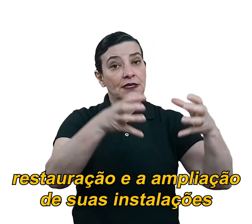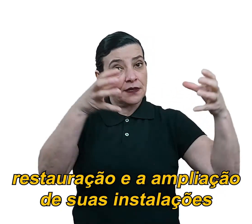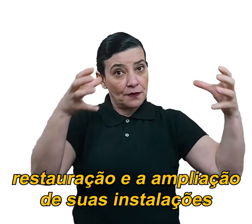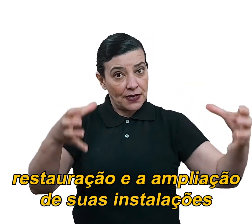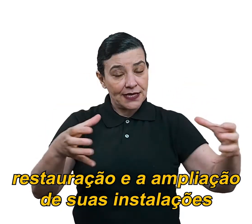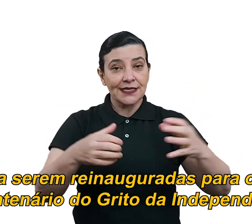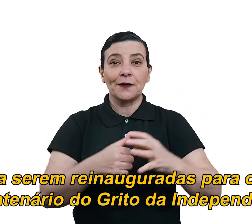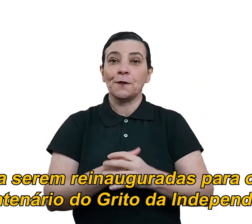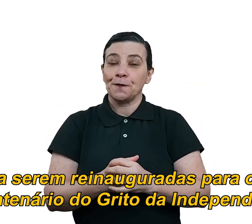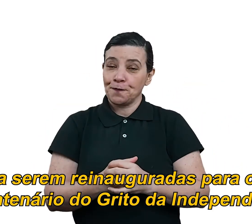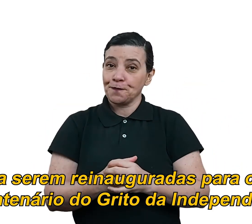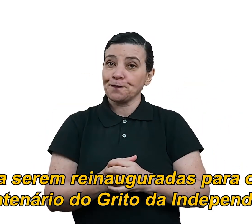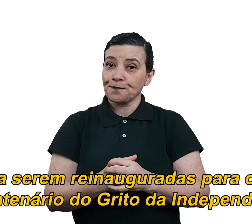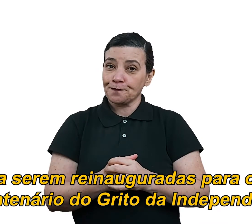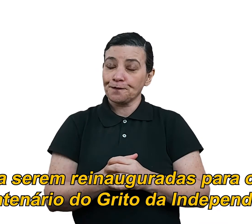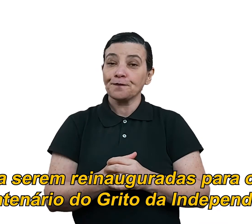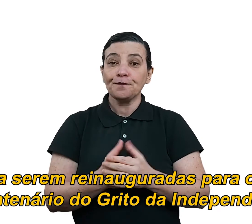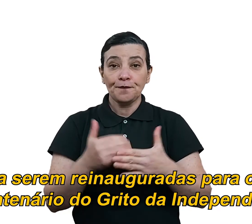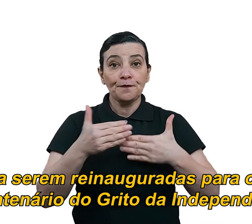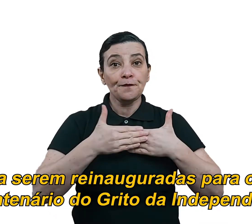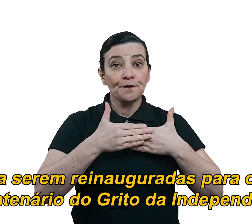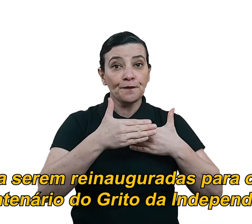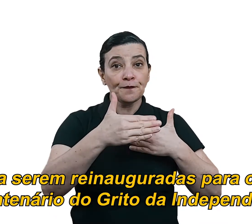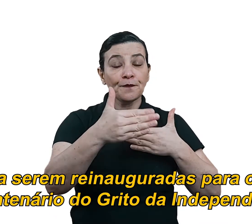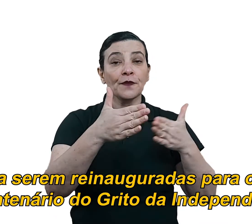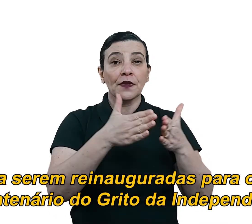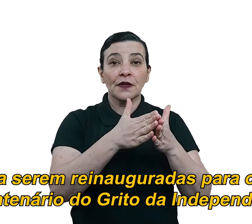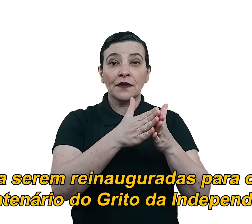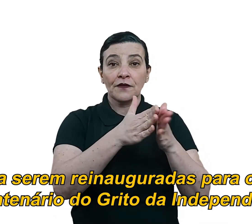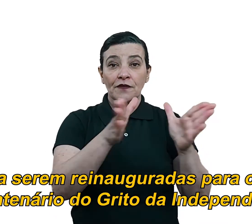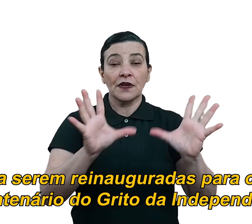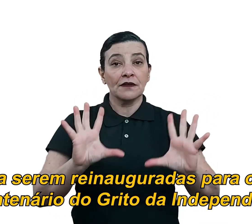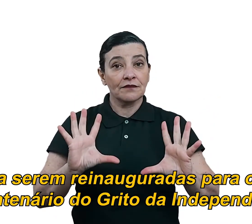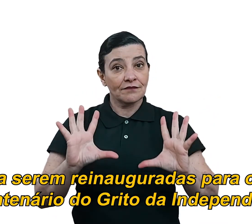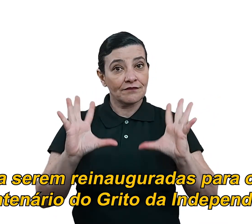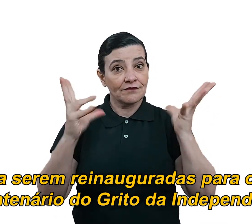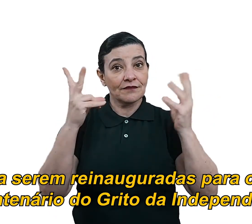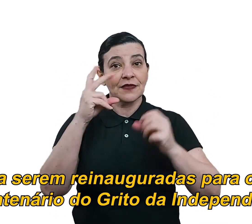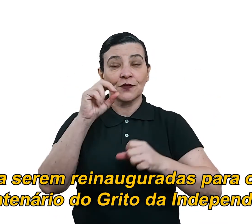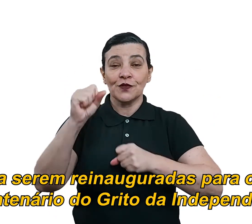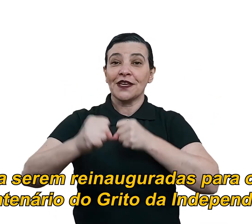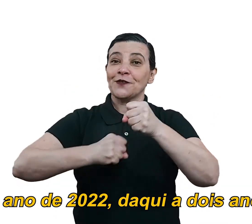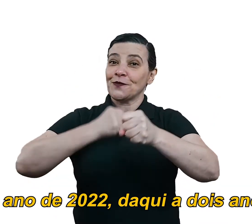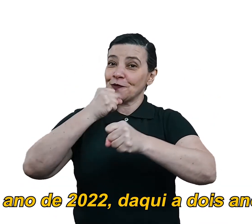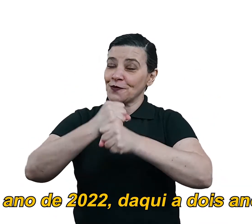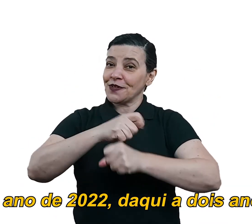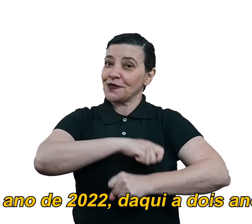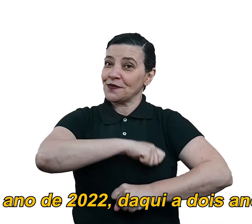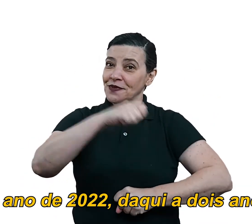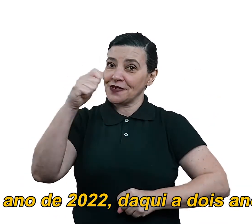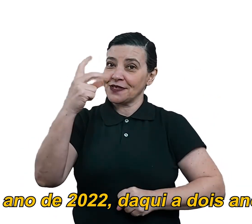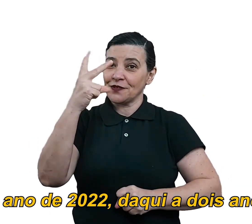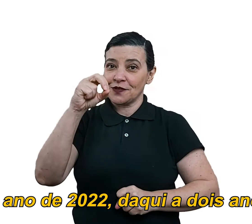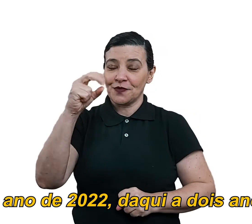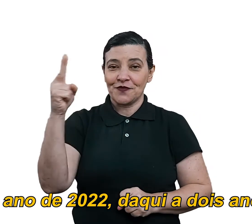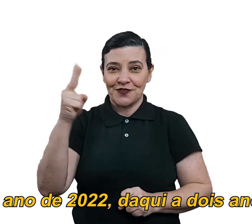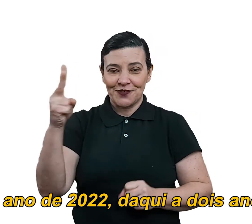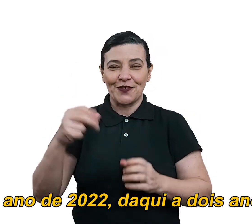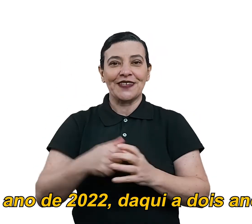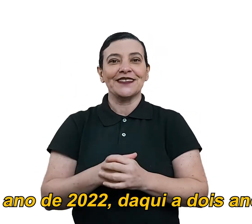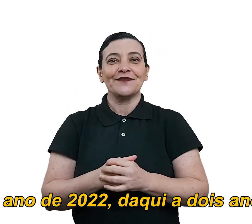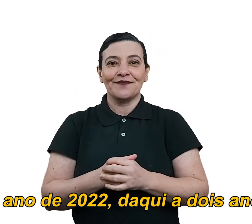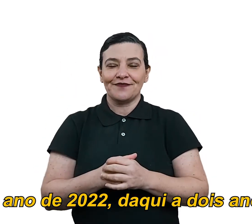suas instalações, a serem reinauguradas para o bicentenário do Grito de Independência, no ano de